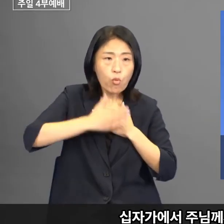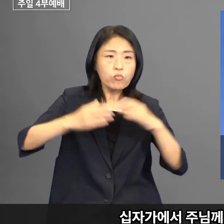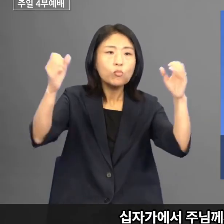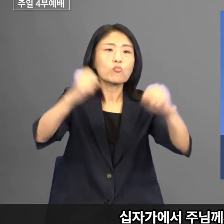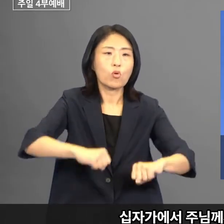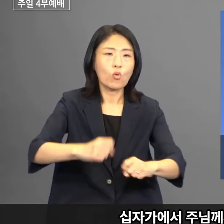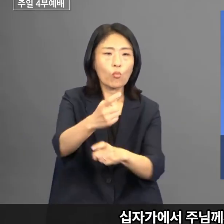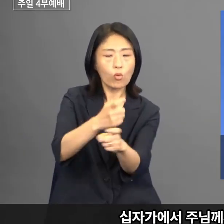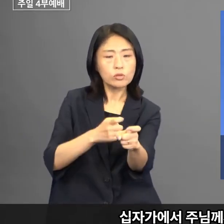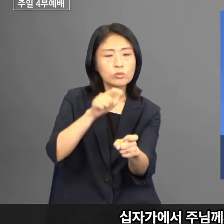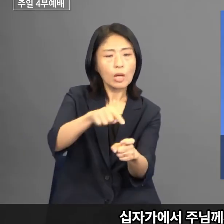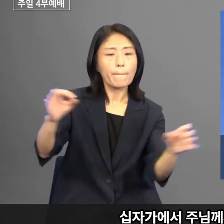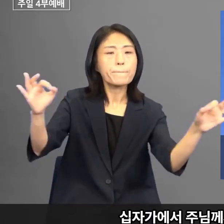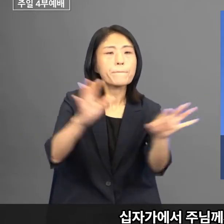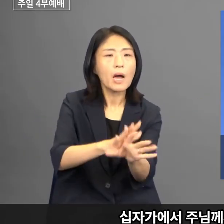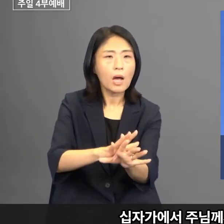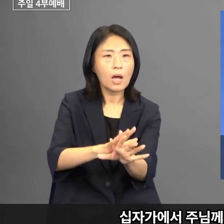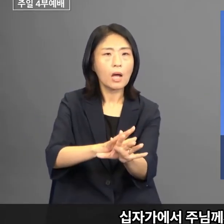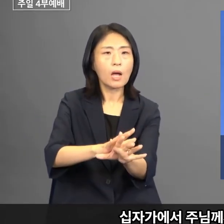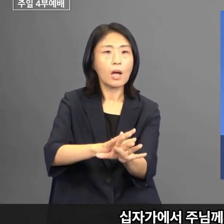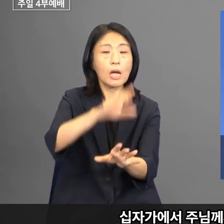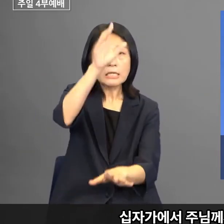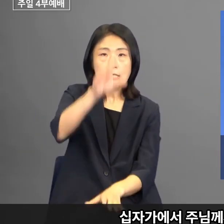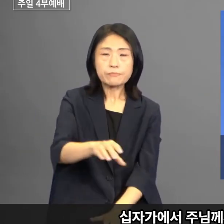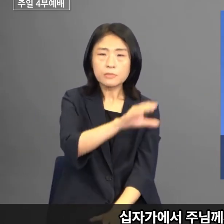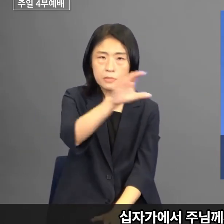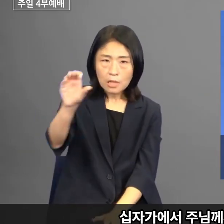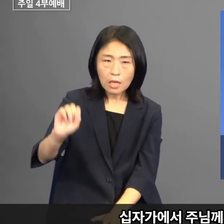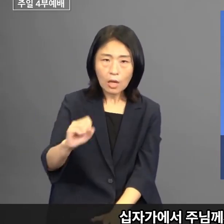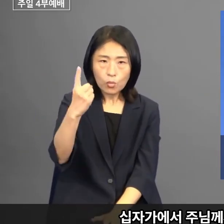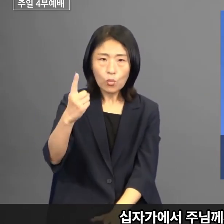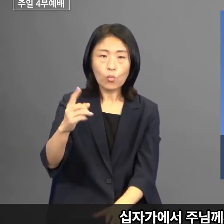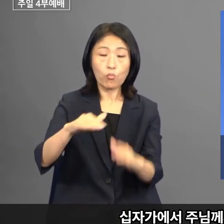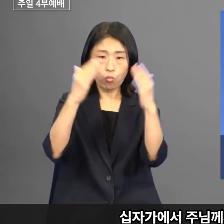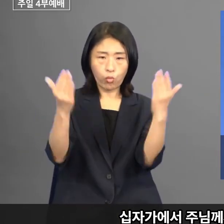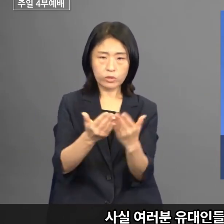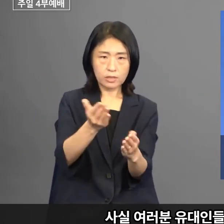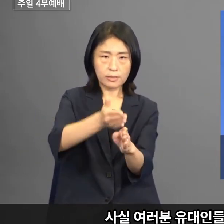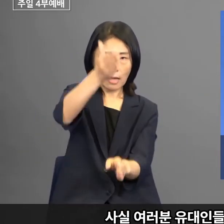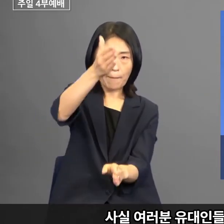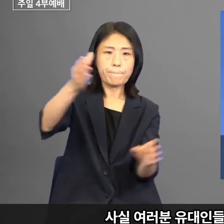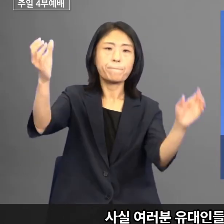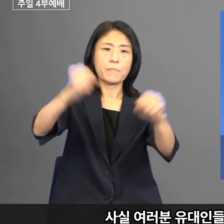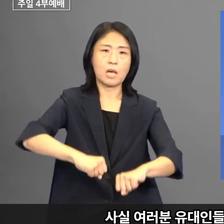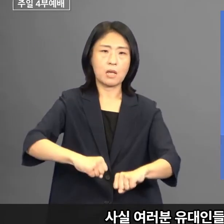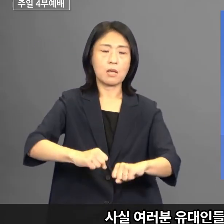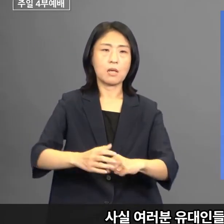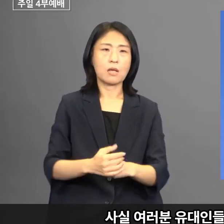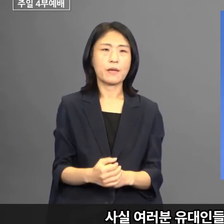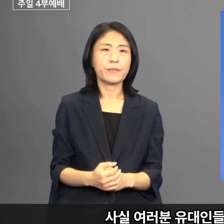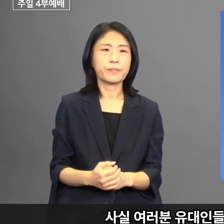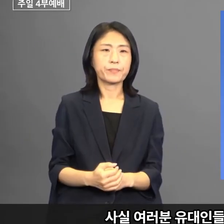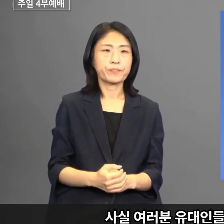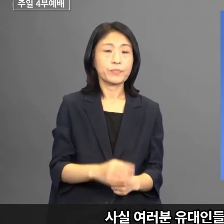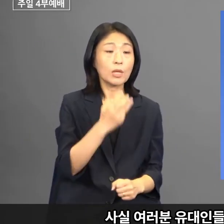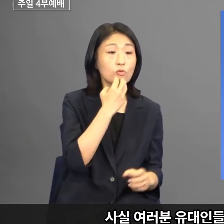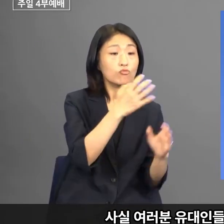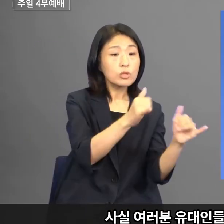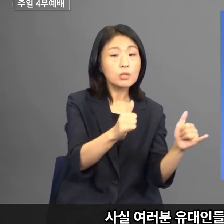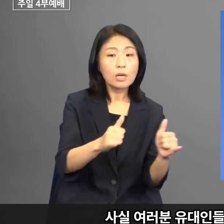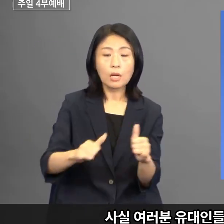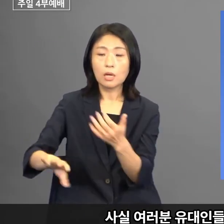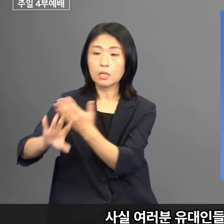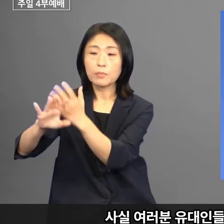허무셨다는 거예요. 십자가에서 주님께서 모든 담을 허무셨다. 사실 여러분, 유대인들과 이방인들의